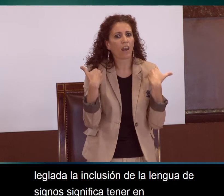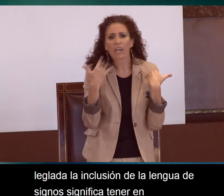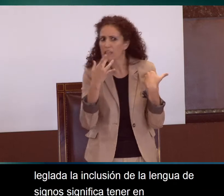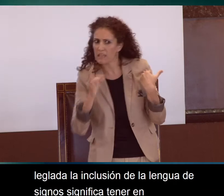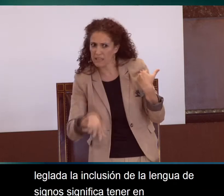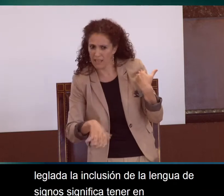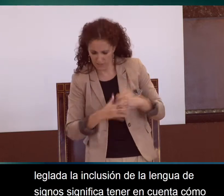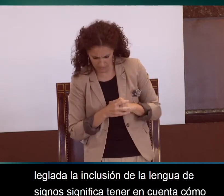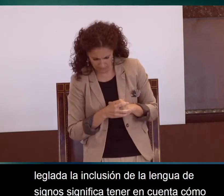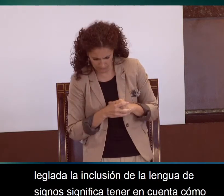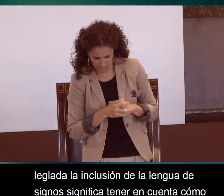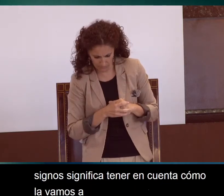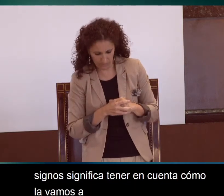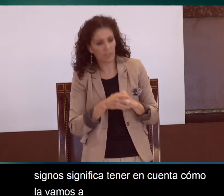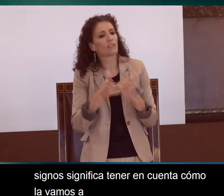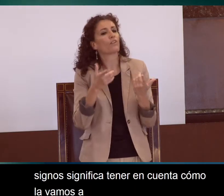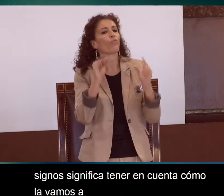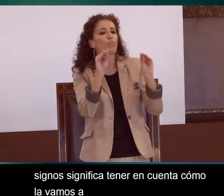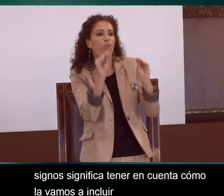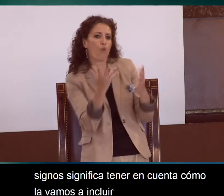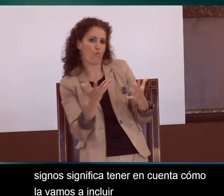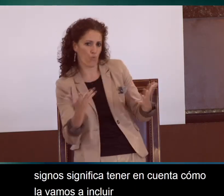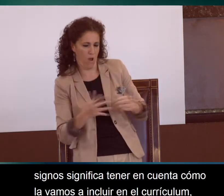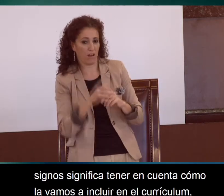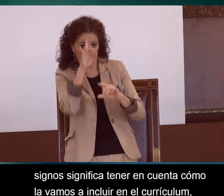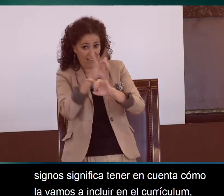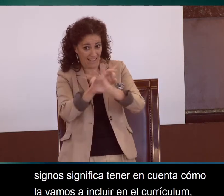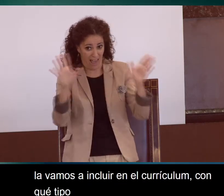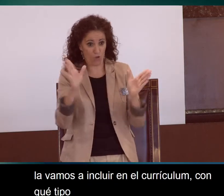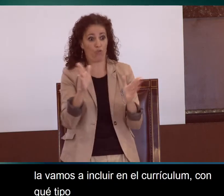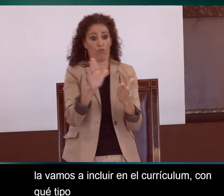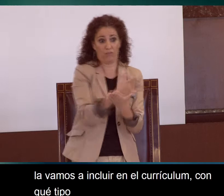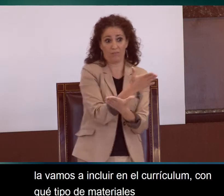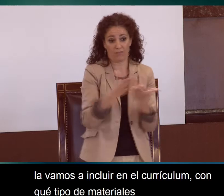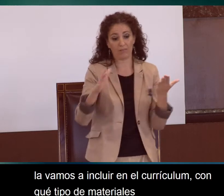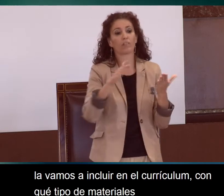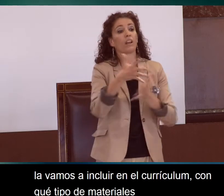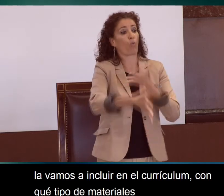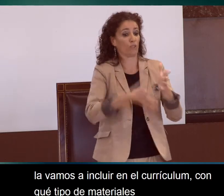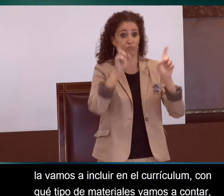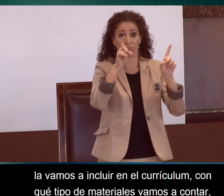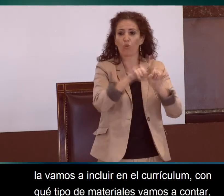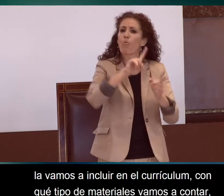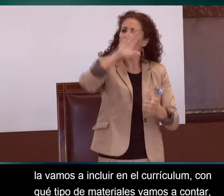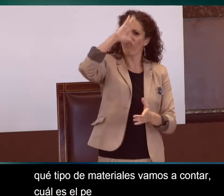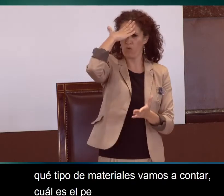responsable de la enseñanza de esta lengua, cómo se aplica dentro de la escuela,